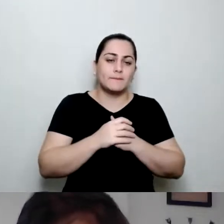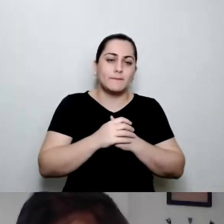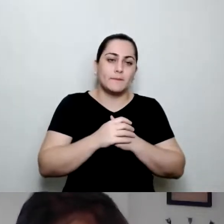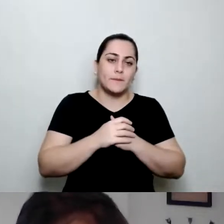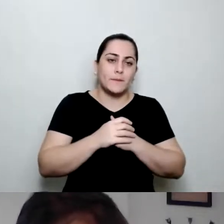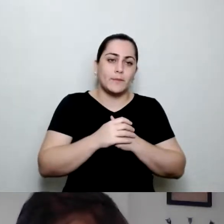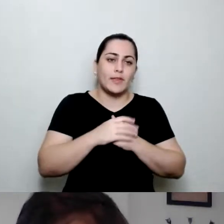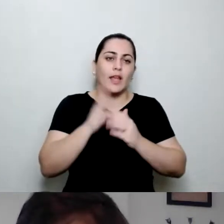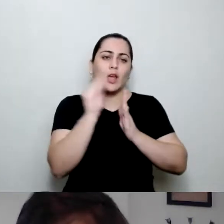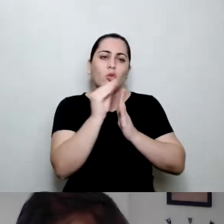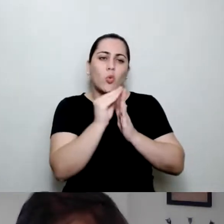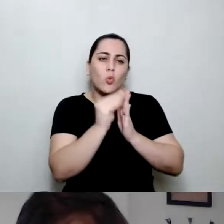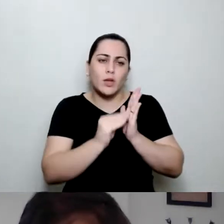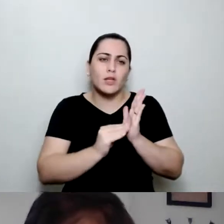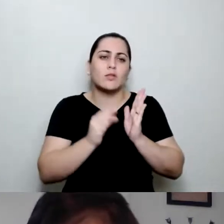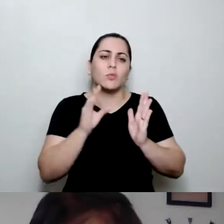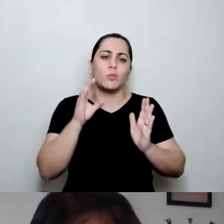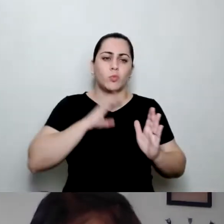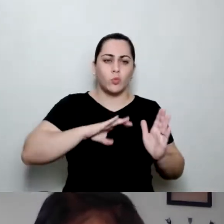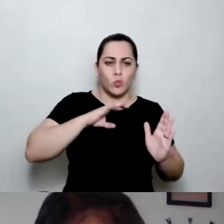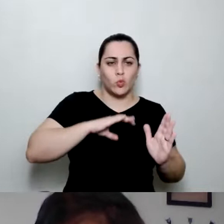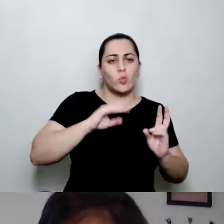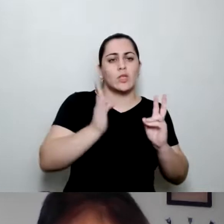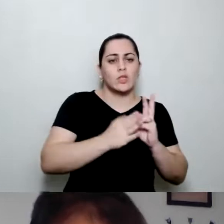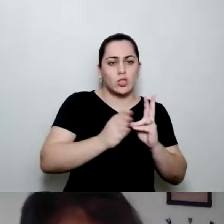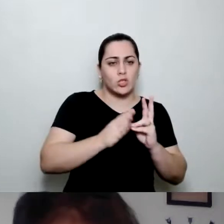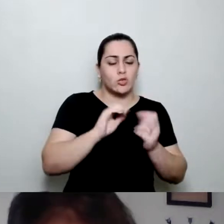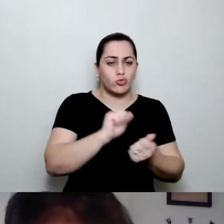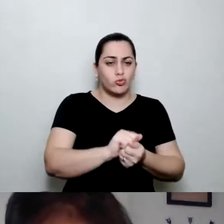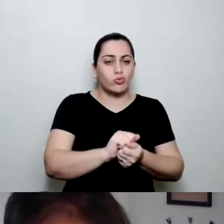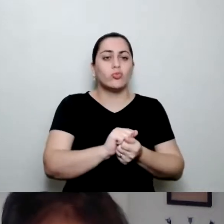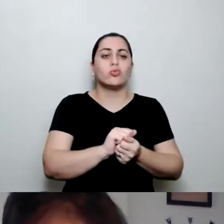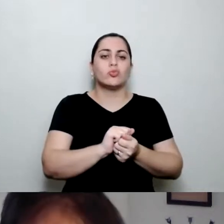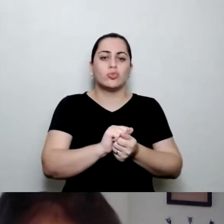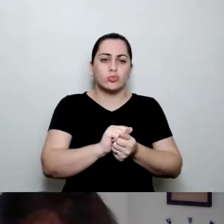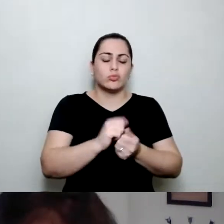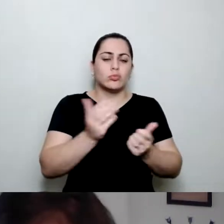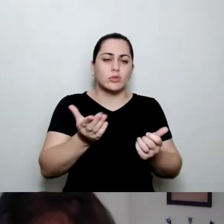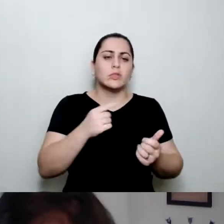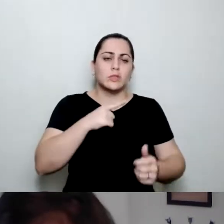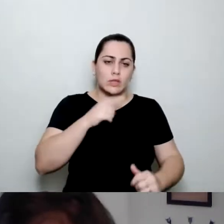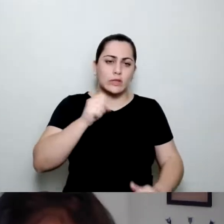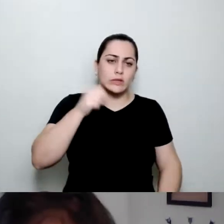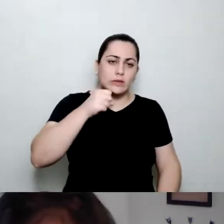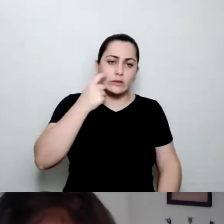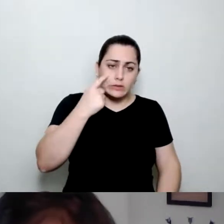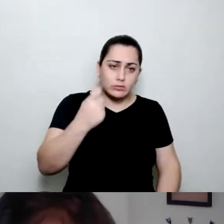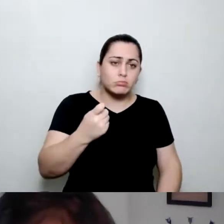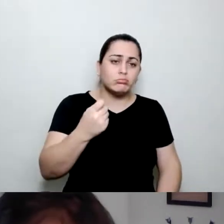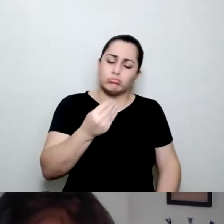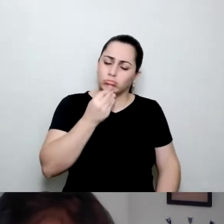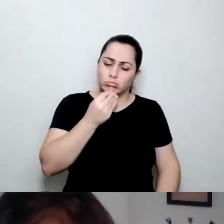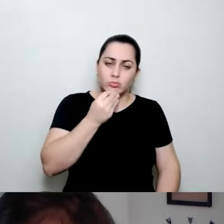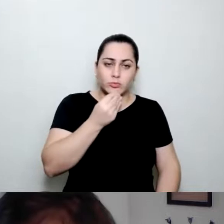da documentação do português indígena, um interesse óbvio,